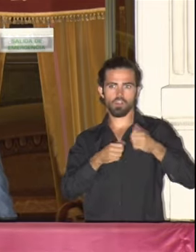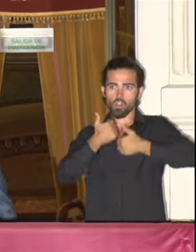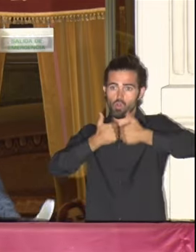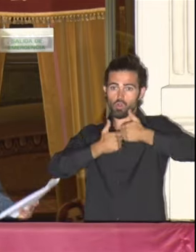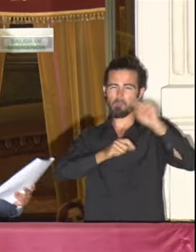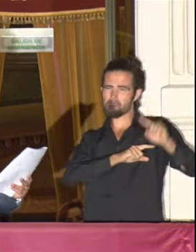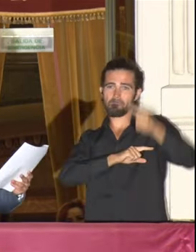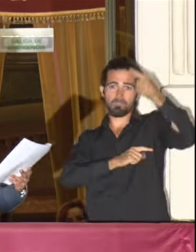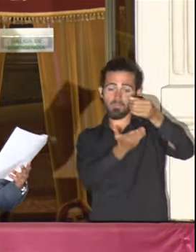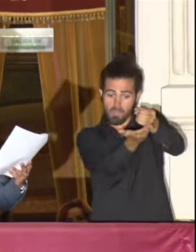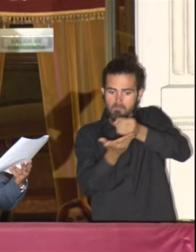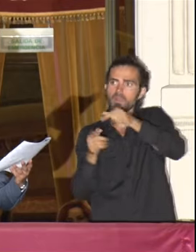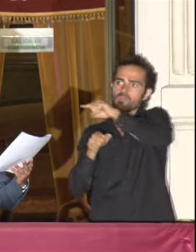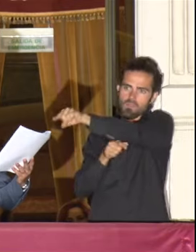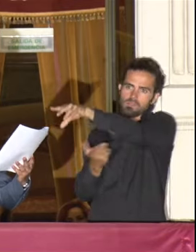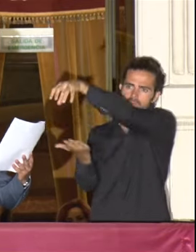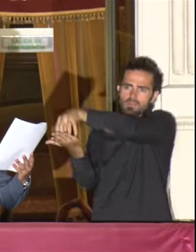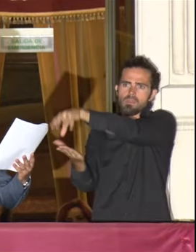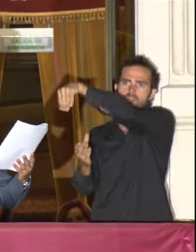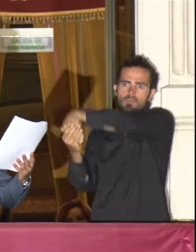cosas más.